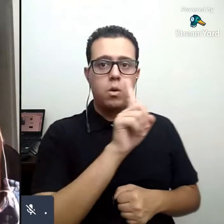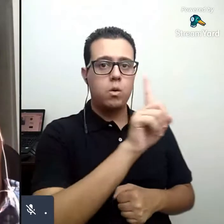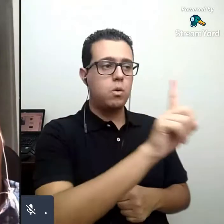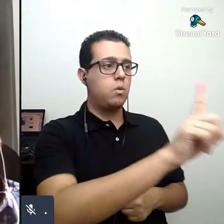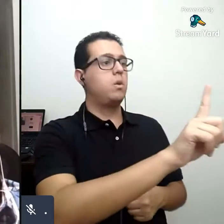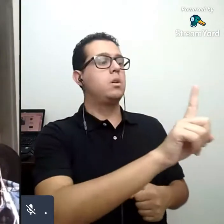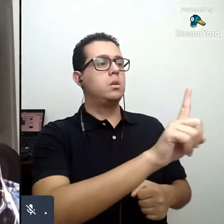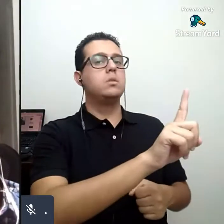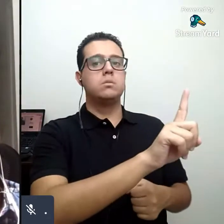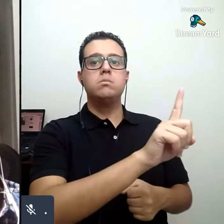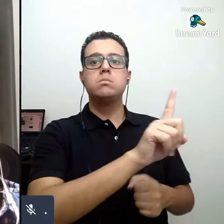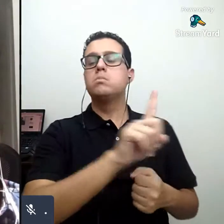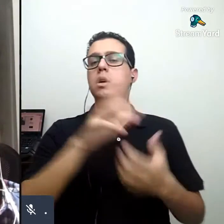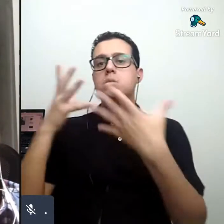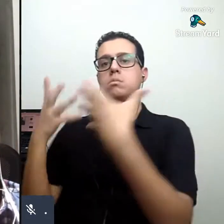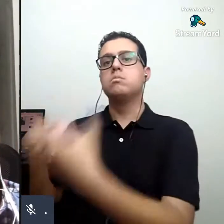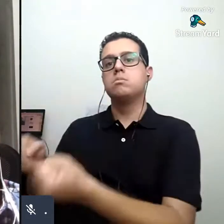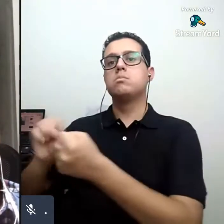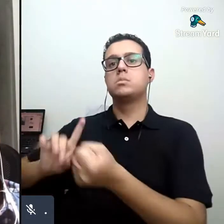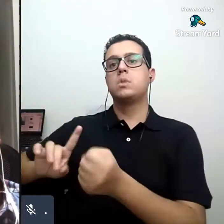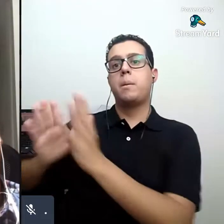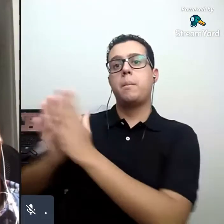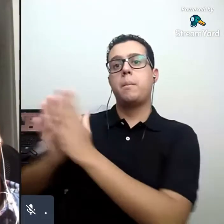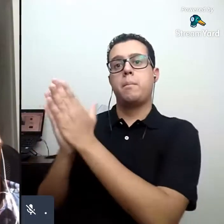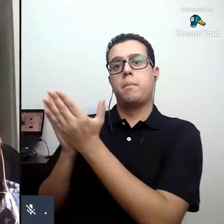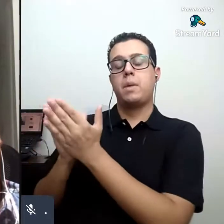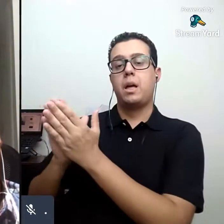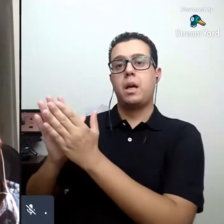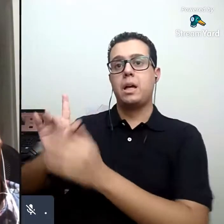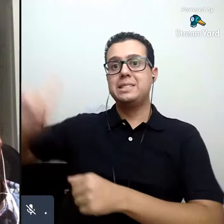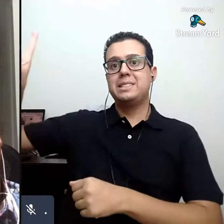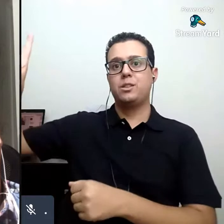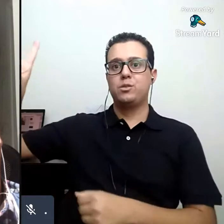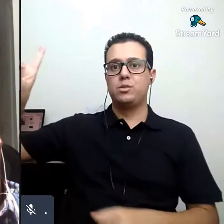Deus, e naquele momento ele já creu.